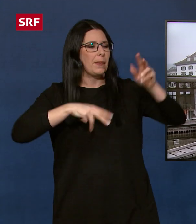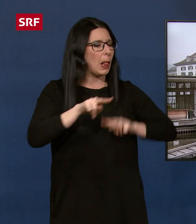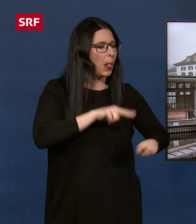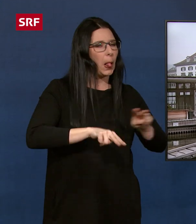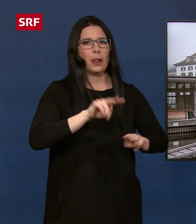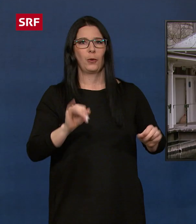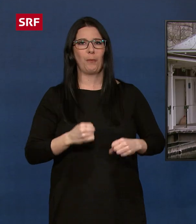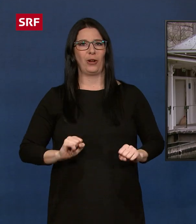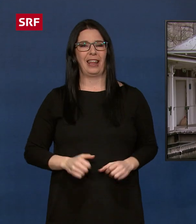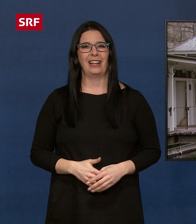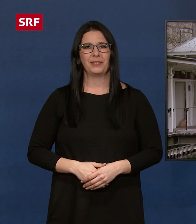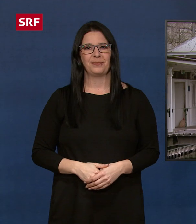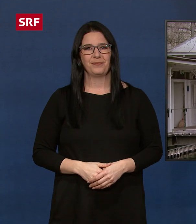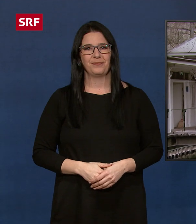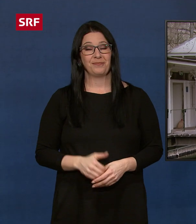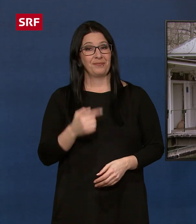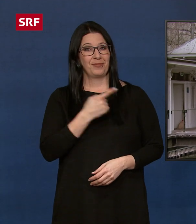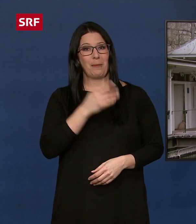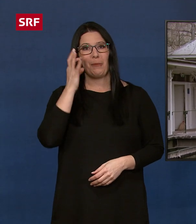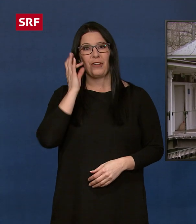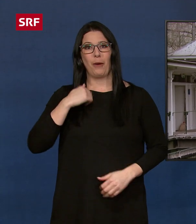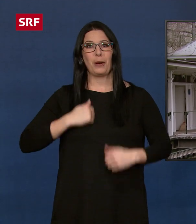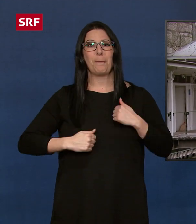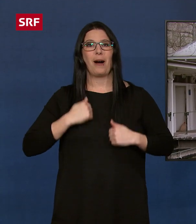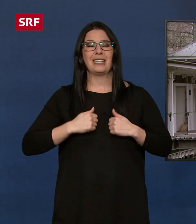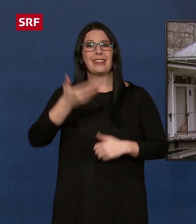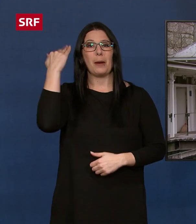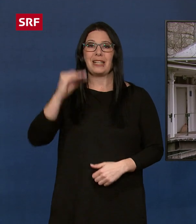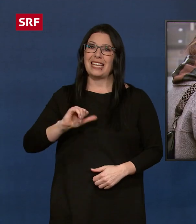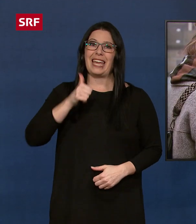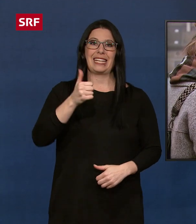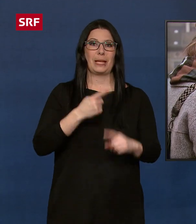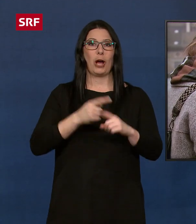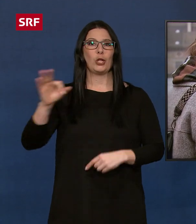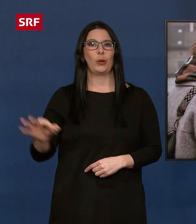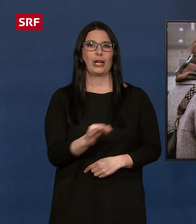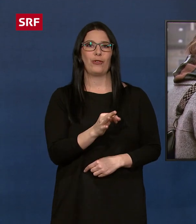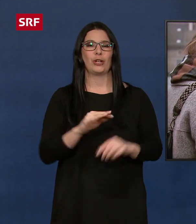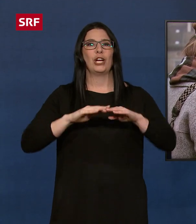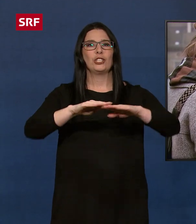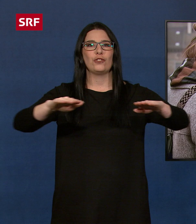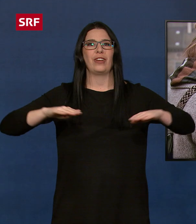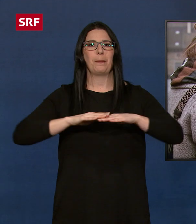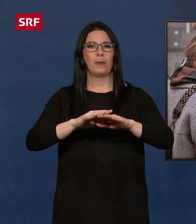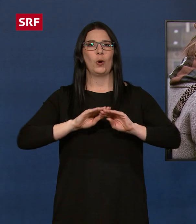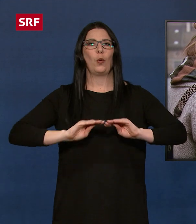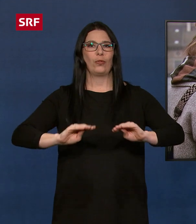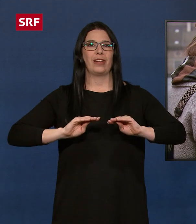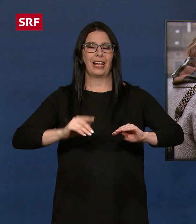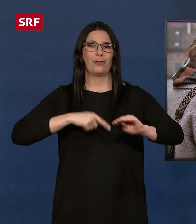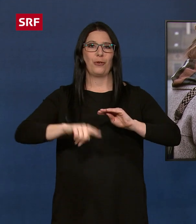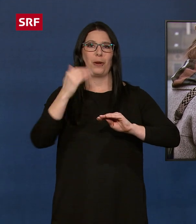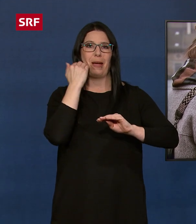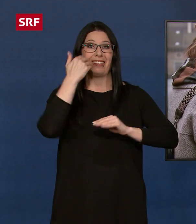spienzeln. Hier in der Frauenbadi hat auch der erste Schwimmunterricht für Mädchen in der Stadt Zürich stattgefunden.